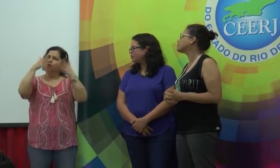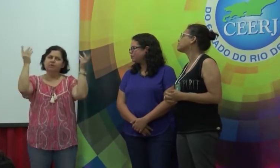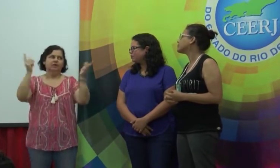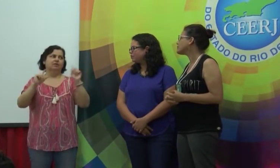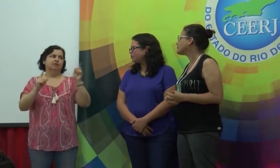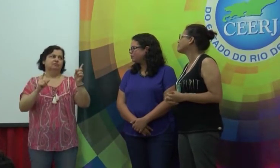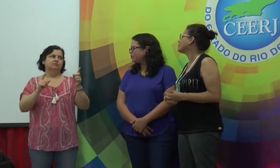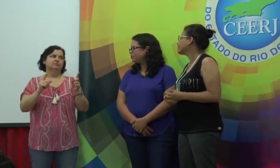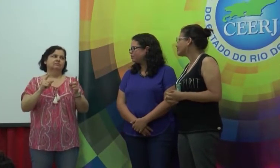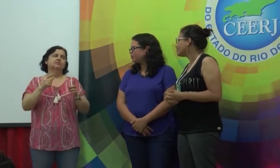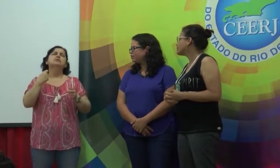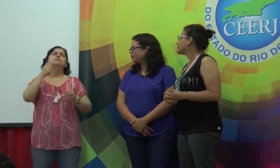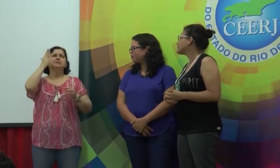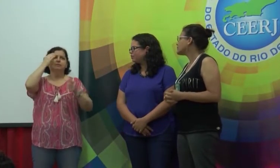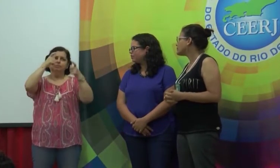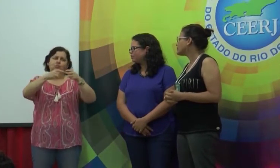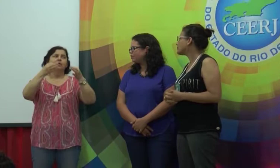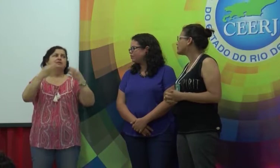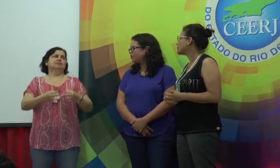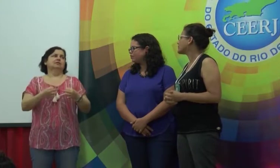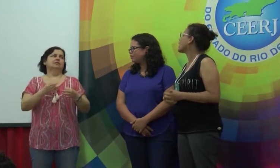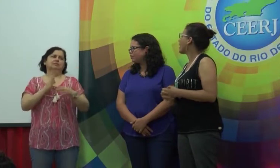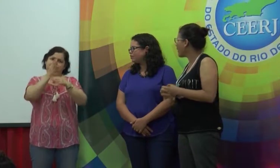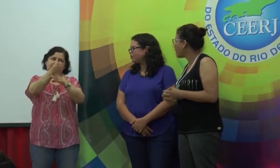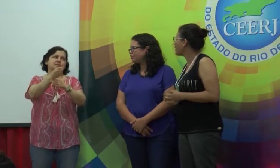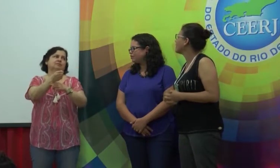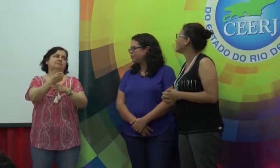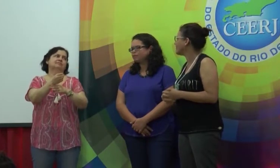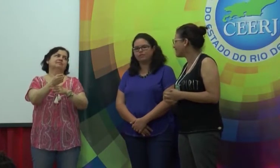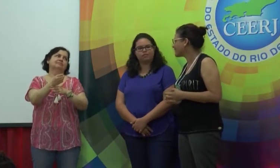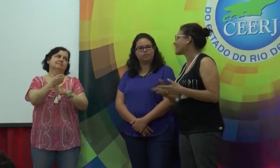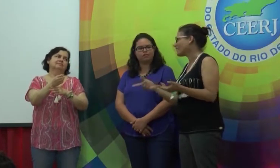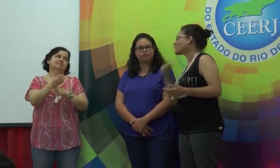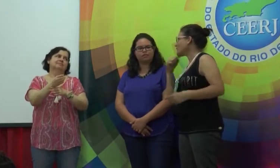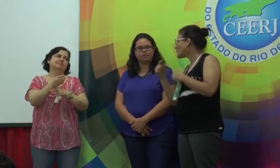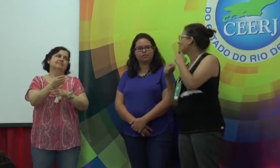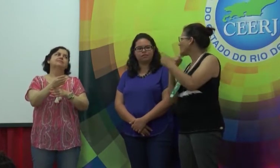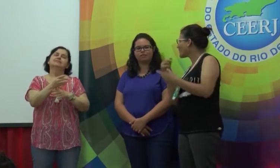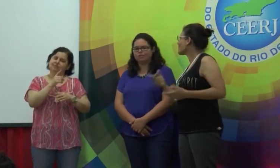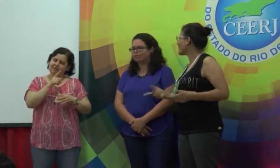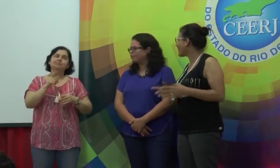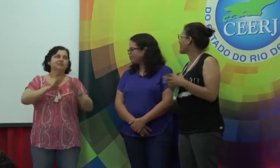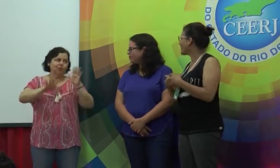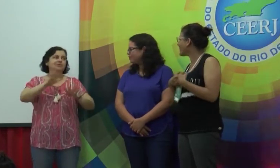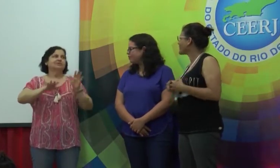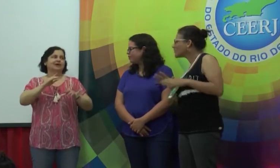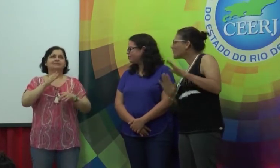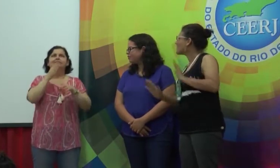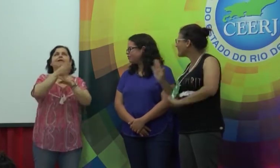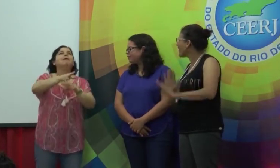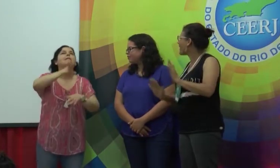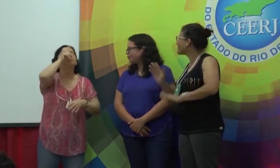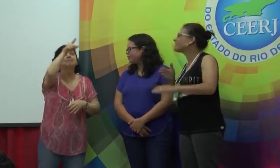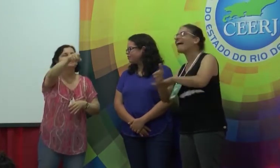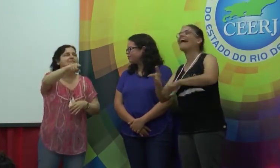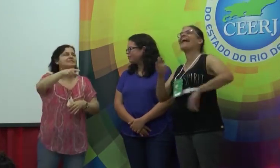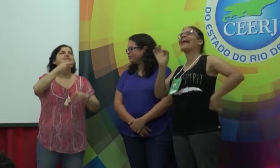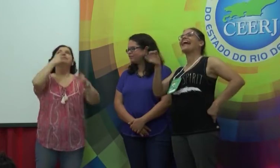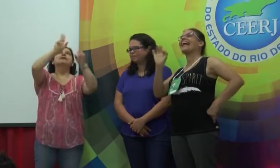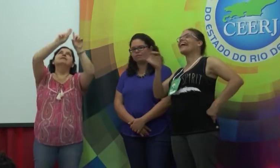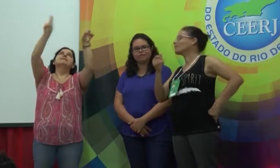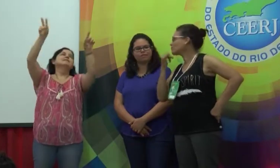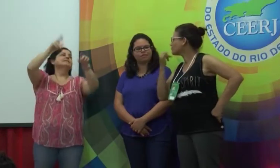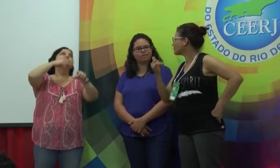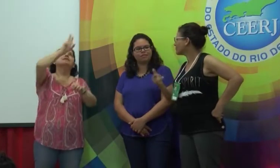A casa espírita ela estuda a doutrina espírita com base na doutrina de Kardec,